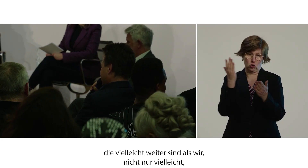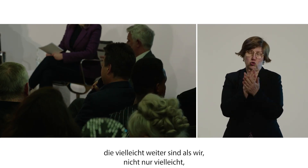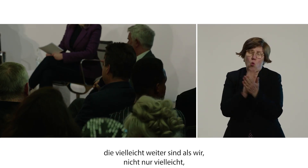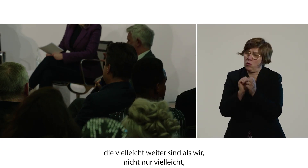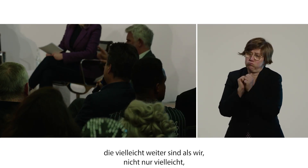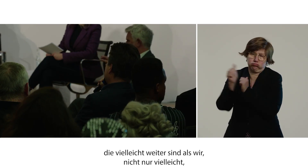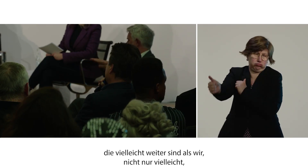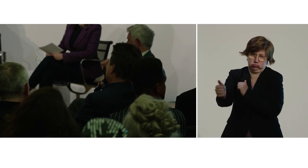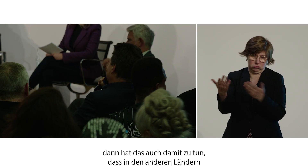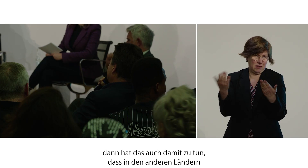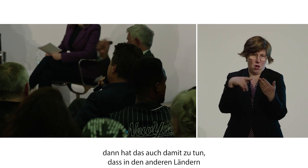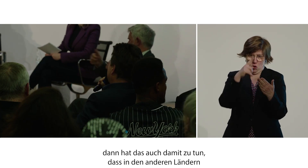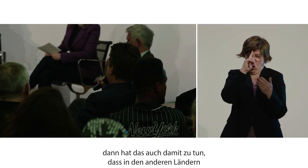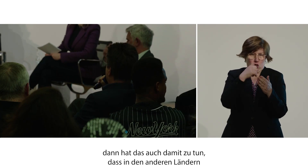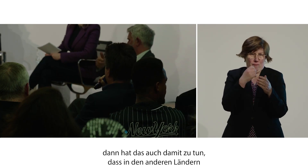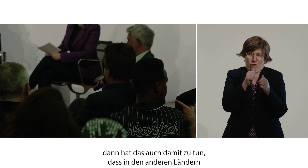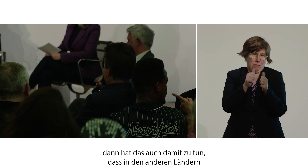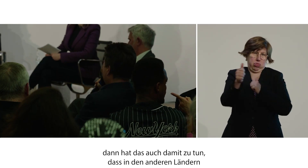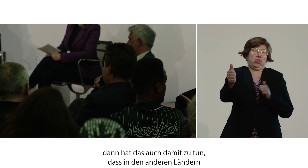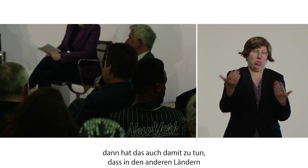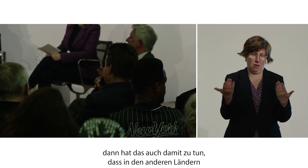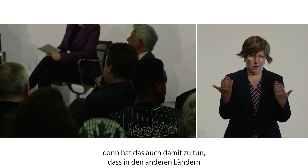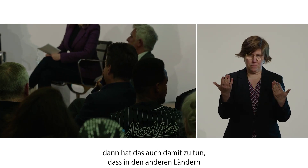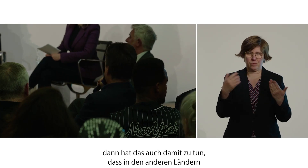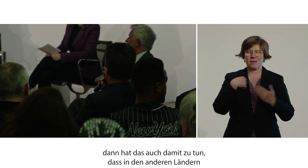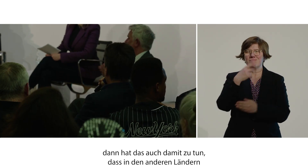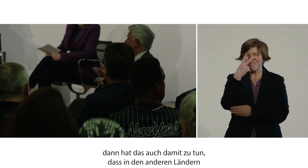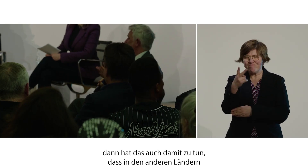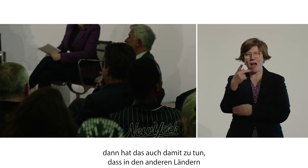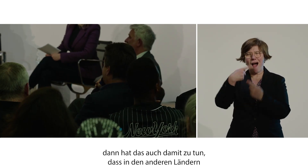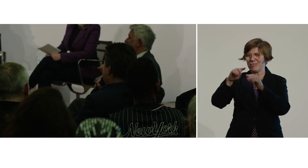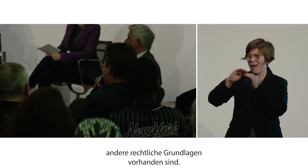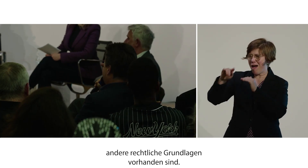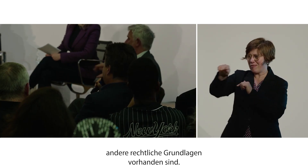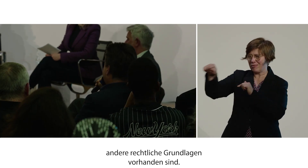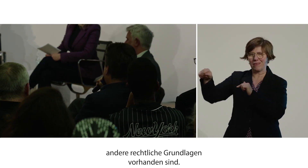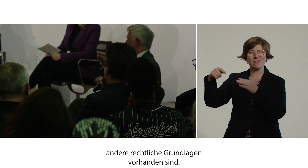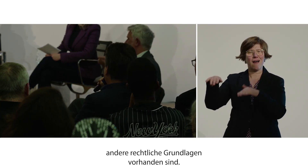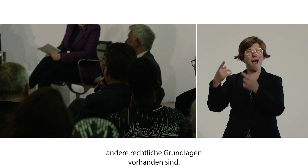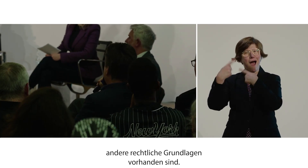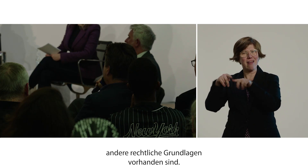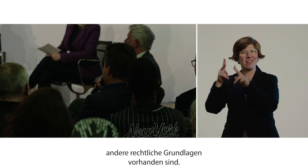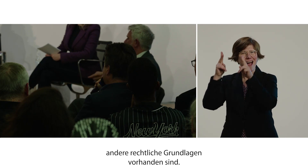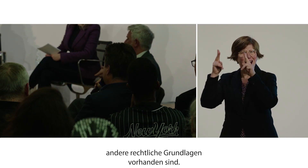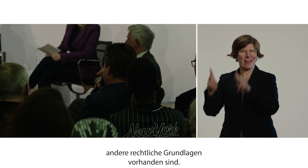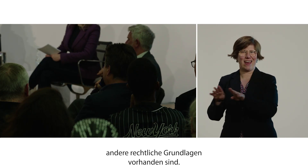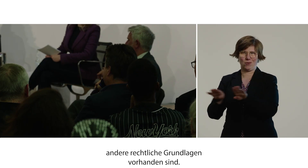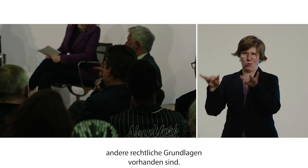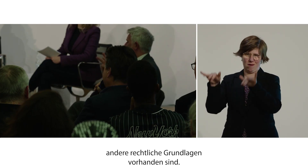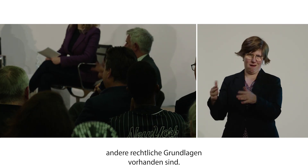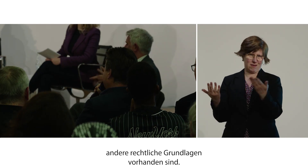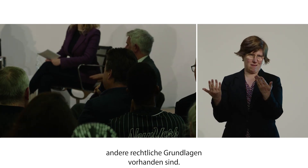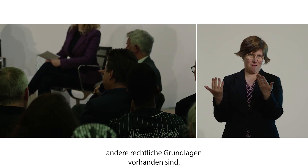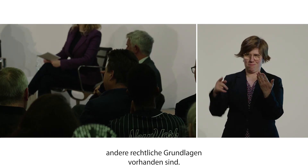weiter sind als wir, dann hat das auch damit zu tun, dass in den anderen Ländern einfach andere rechtliche Grundlagen